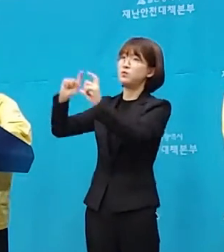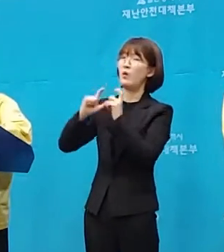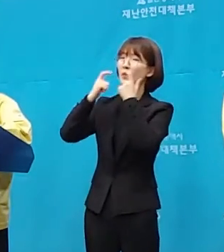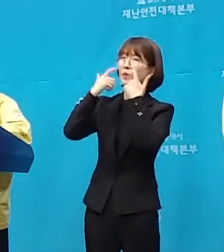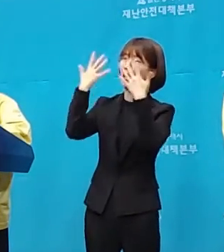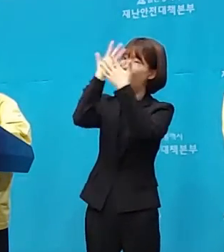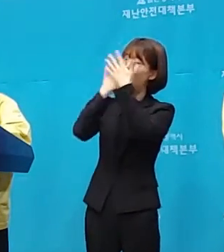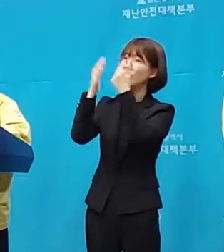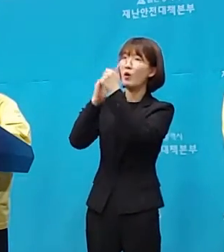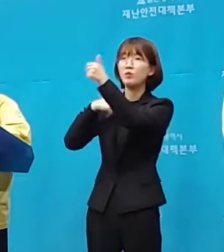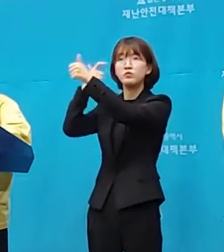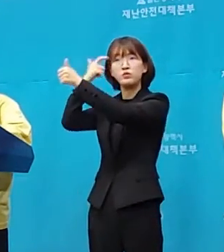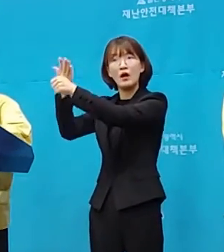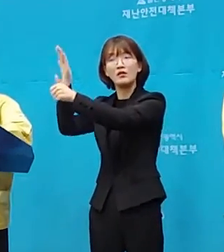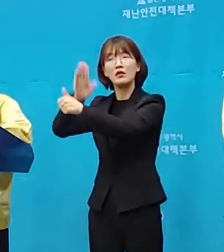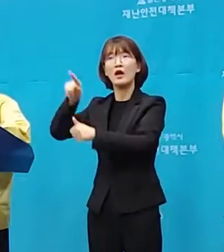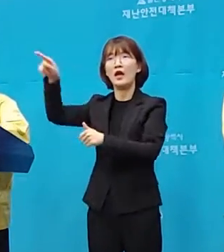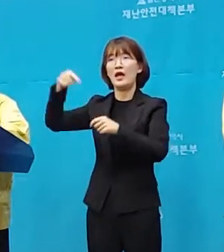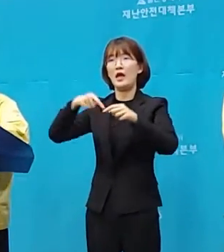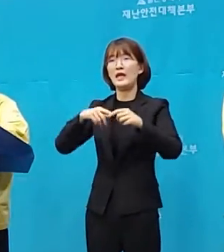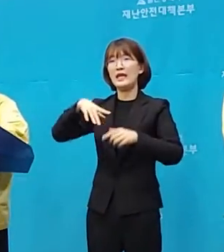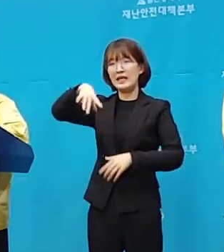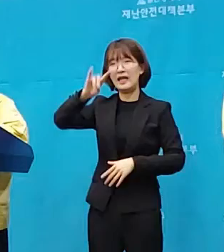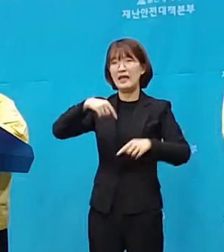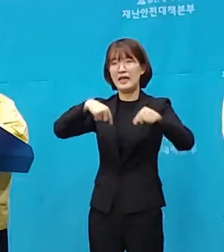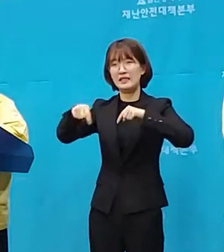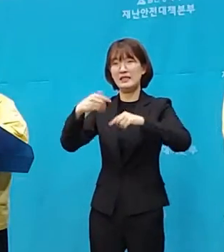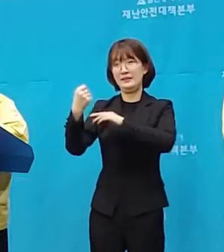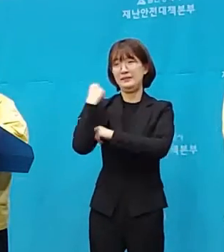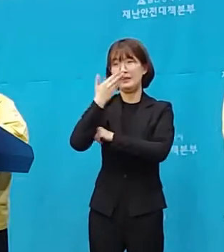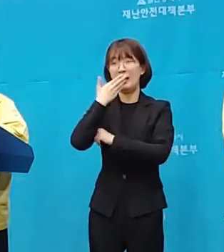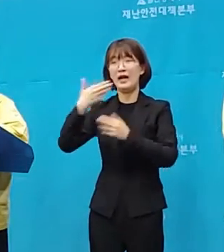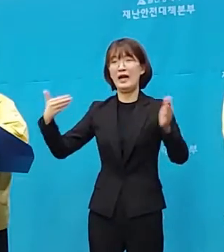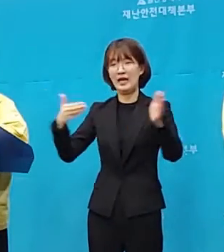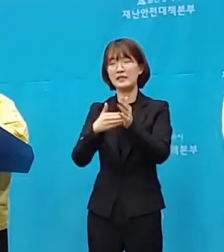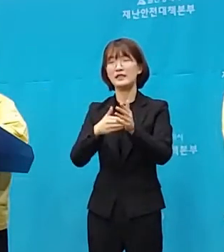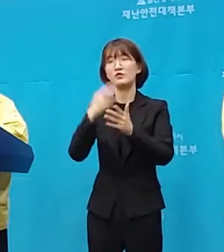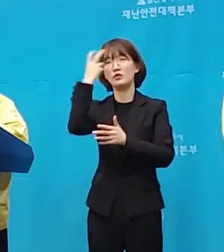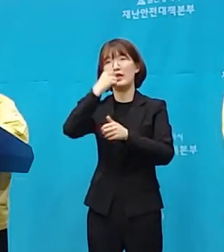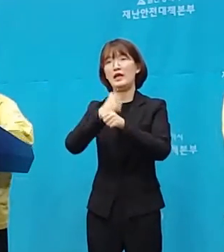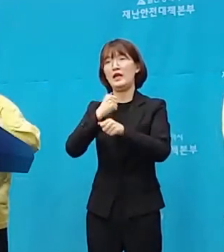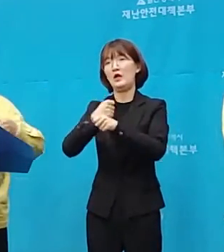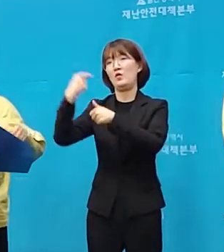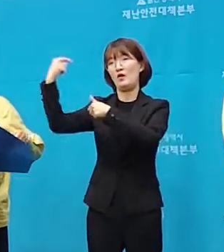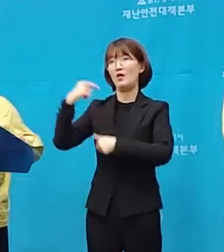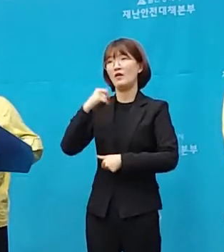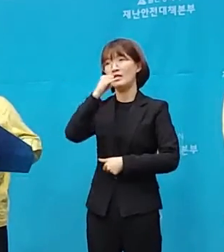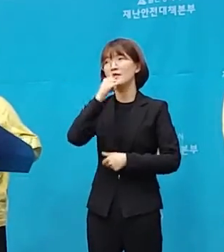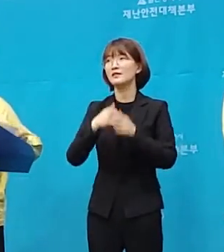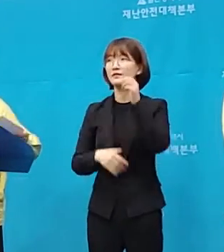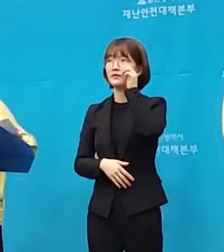말이냐 이렇게 물어보니까 행정이 단둔대로 조사를 해라 이런 겁니다.